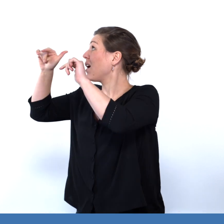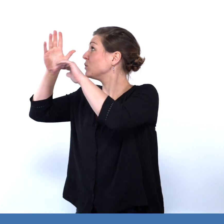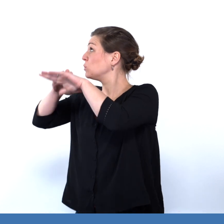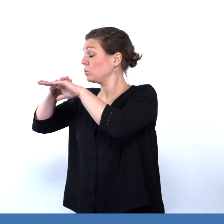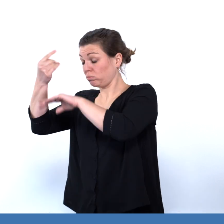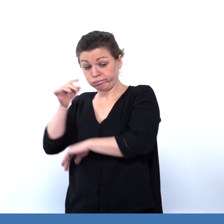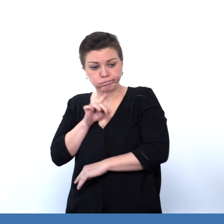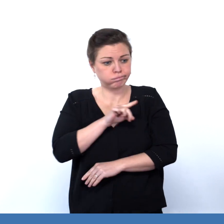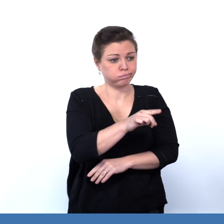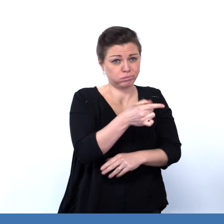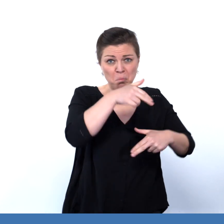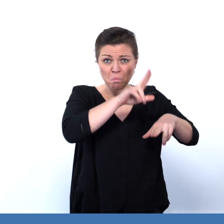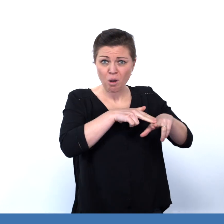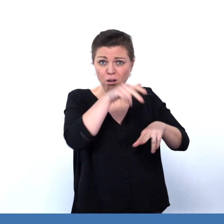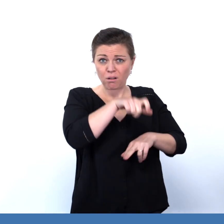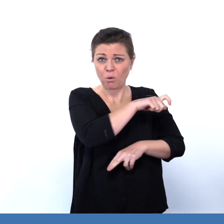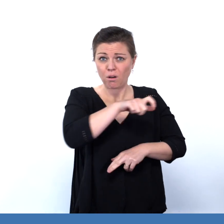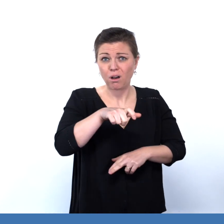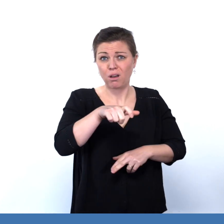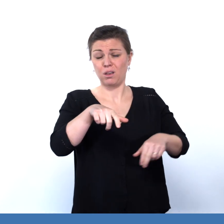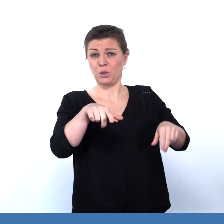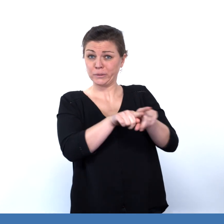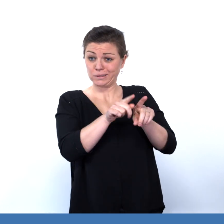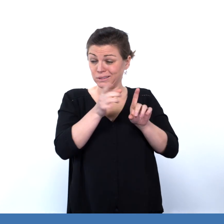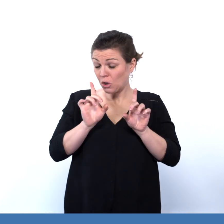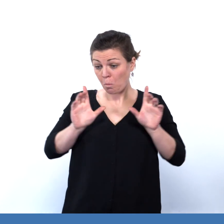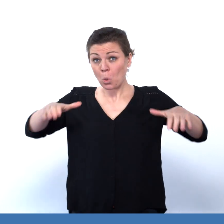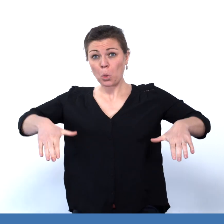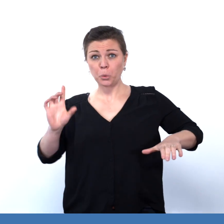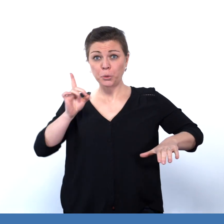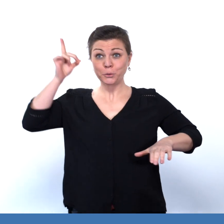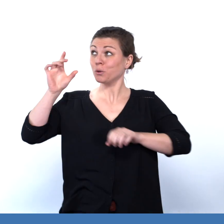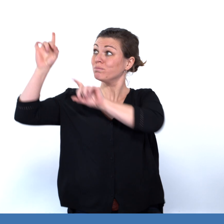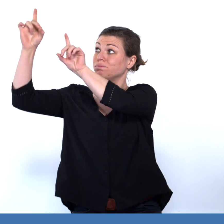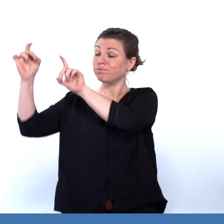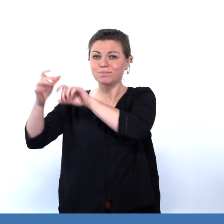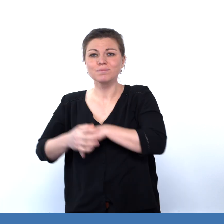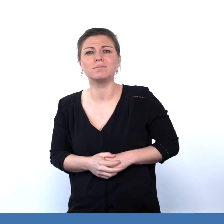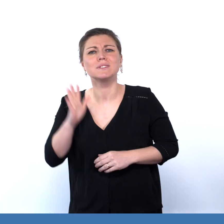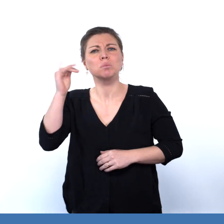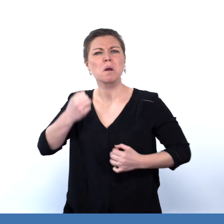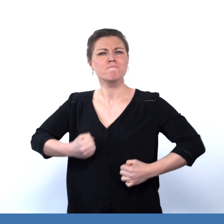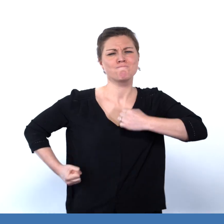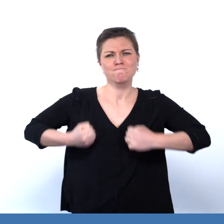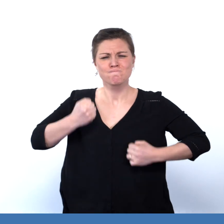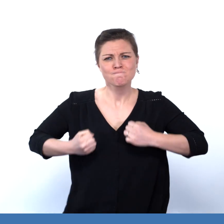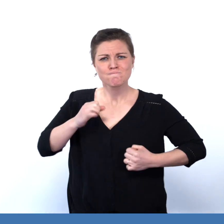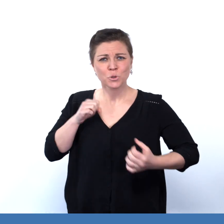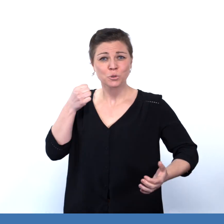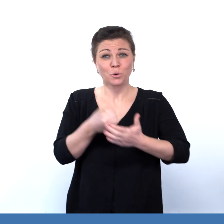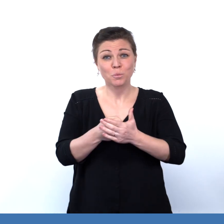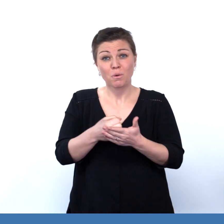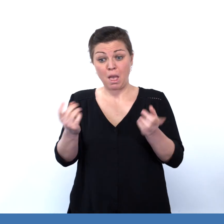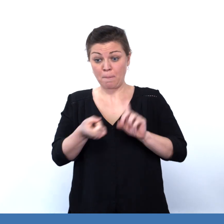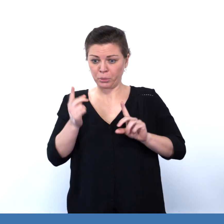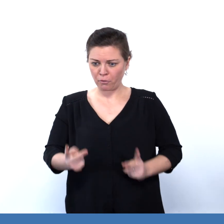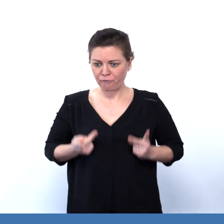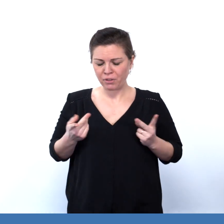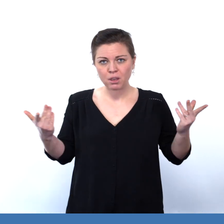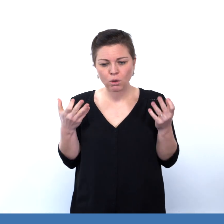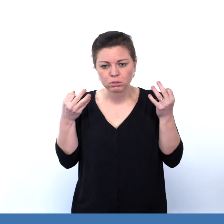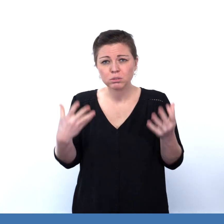l'ignominie, et s'est assis à la droite du trône de Dieu. Amen. Courons avec persévérance. Ici, il y a une donnée fondamentale dans nos